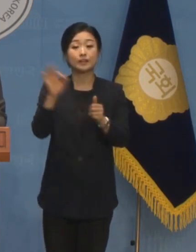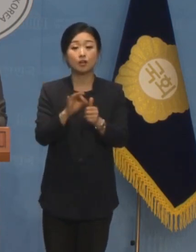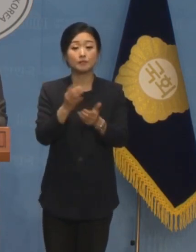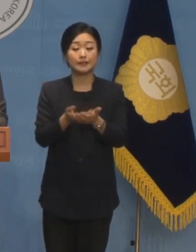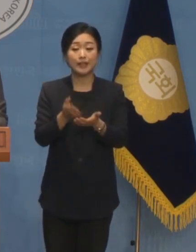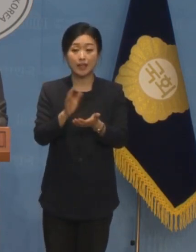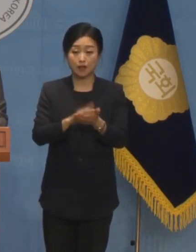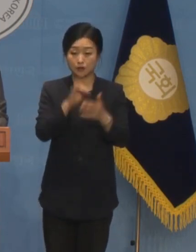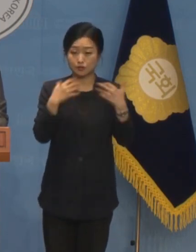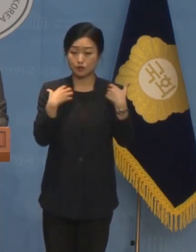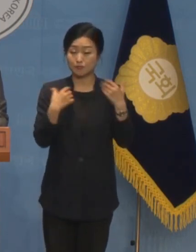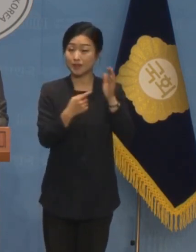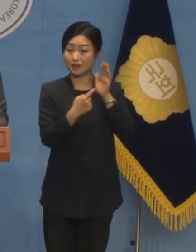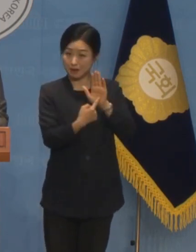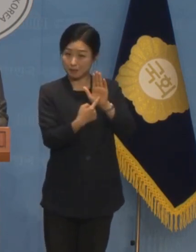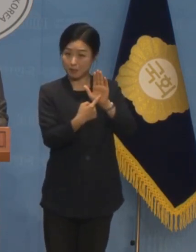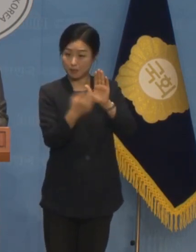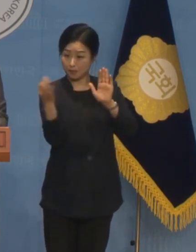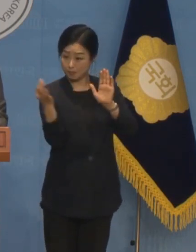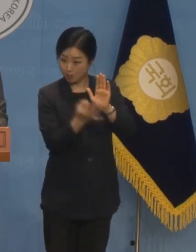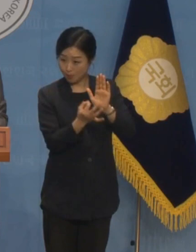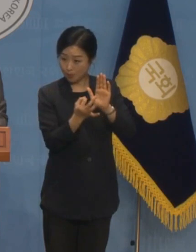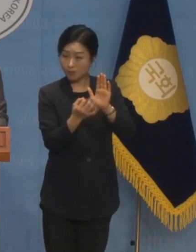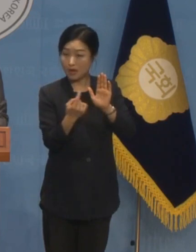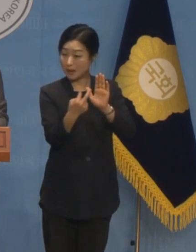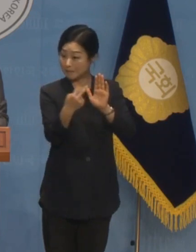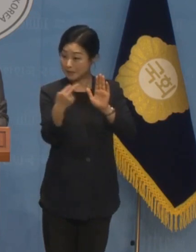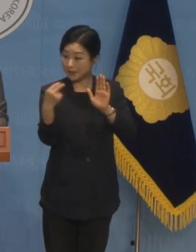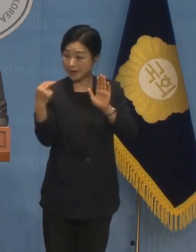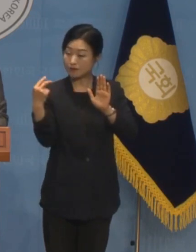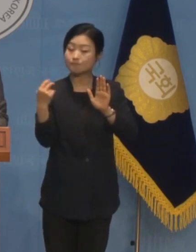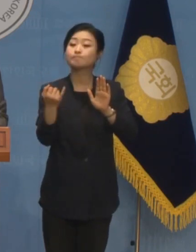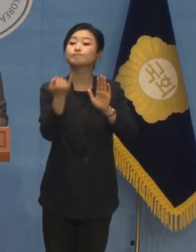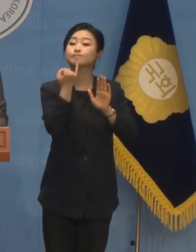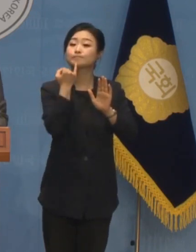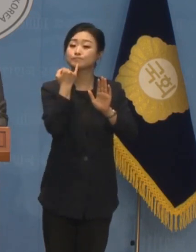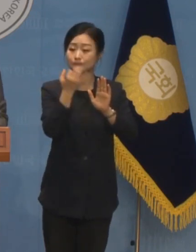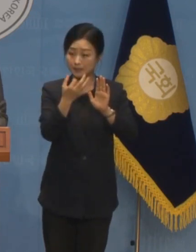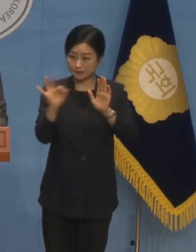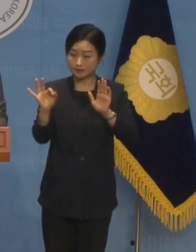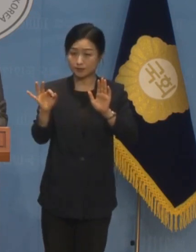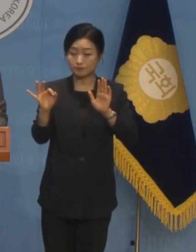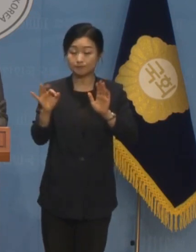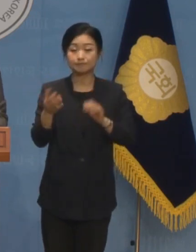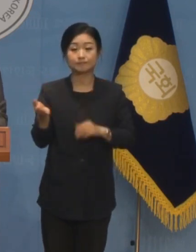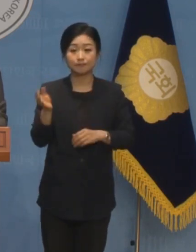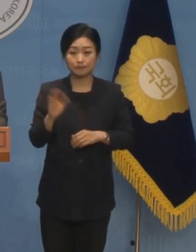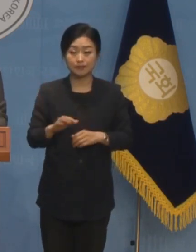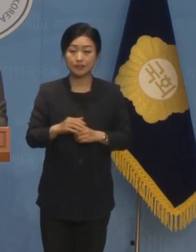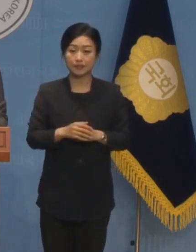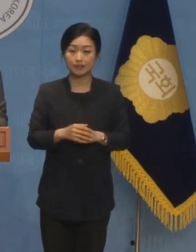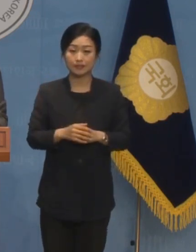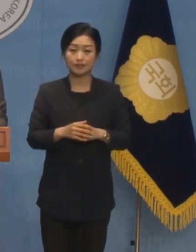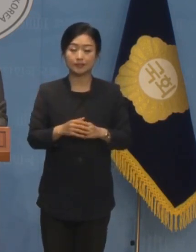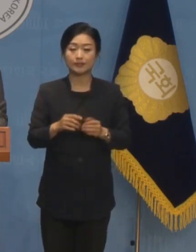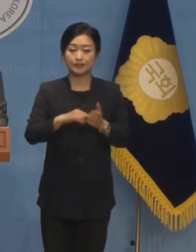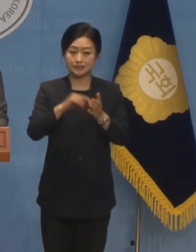연금개혁 정부안에 대한 더불어민주당의 비판도 얼마든지 수용하겠습니다. 소득대체율